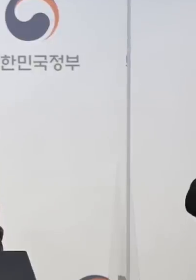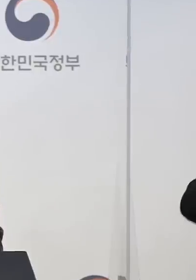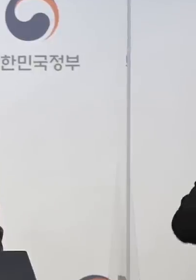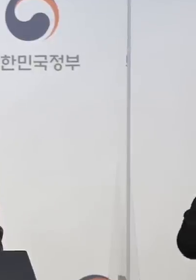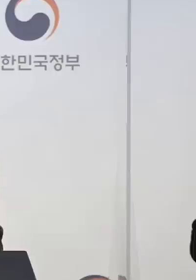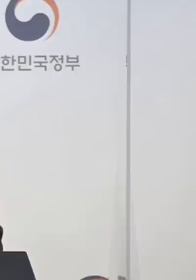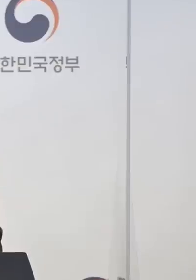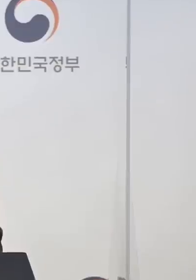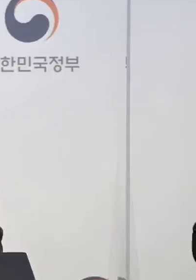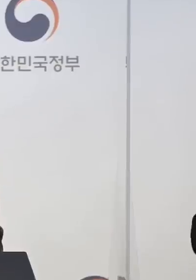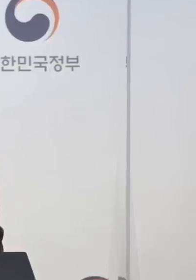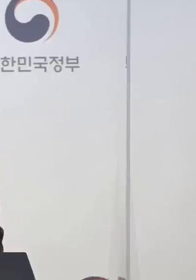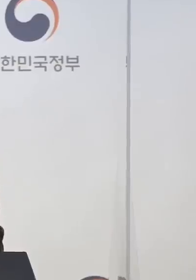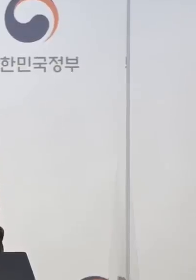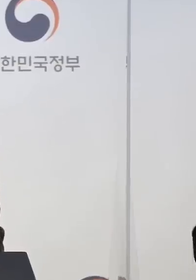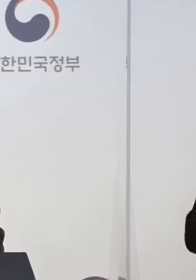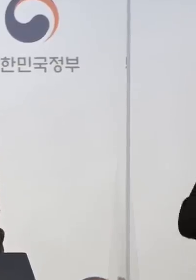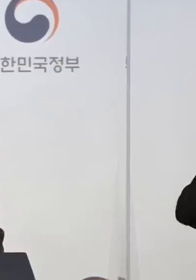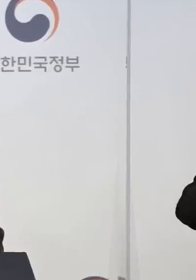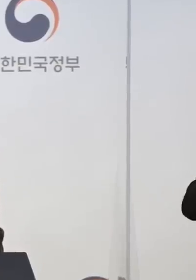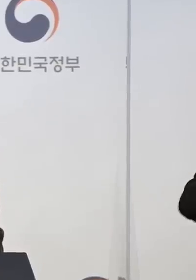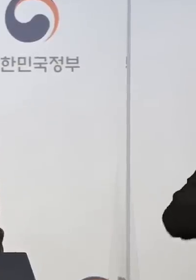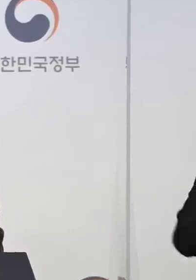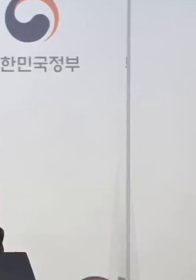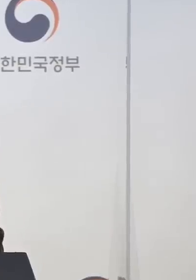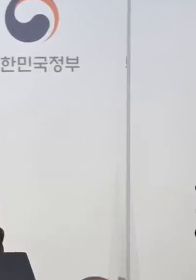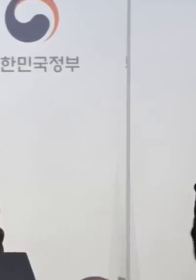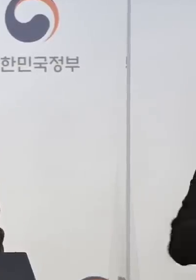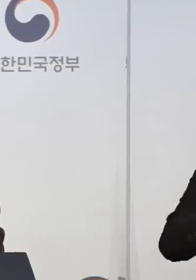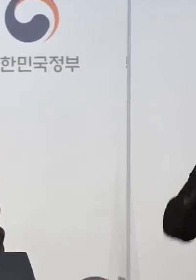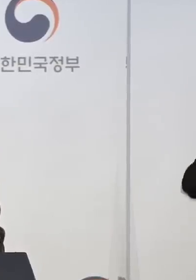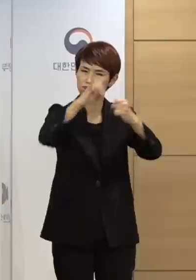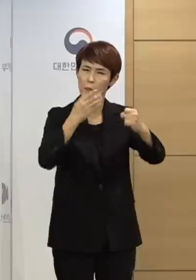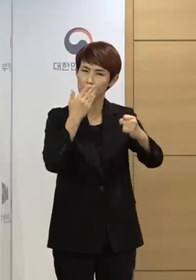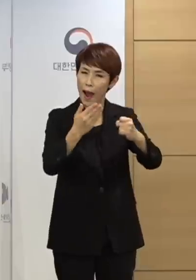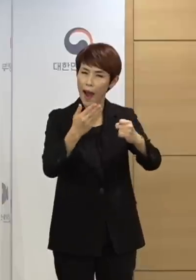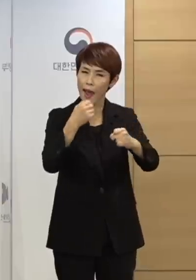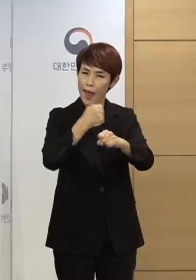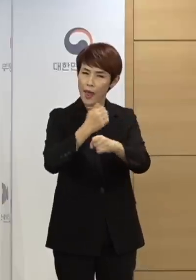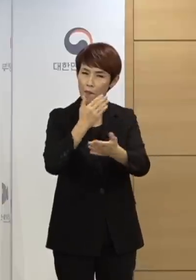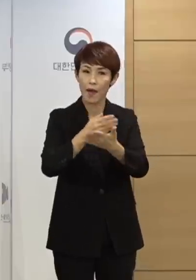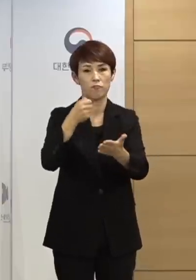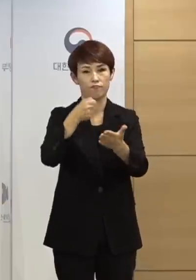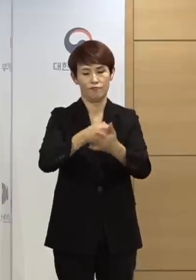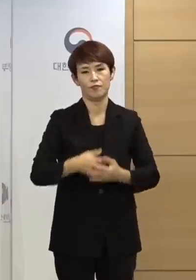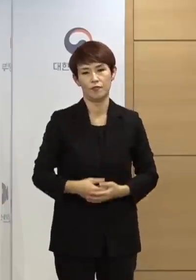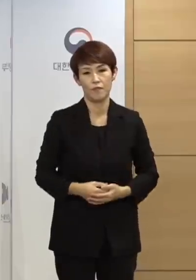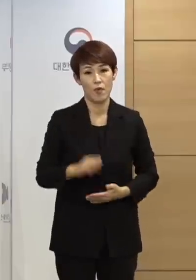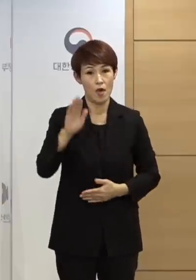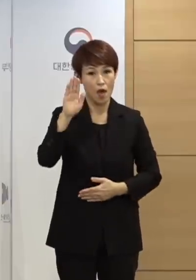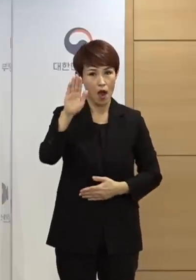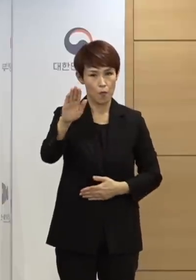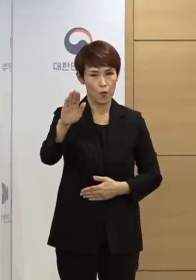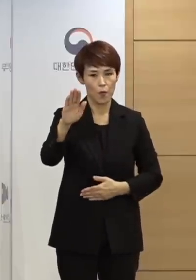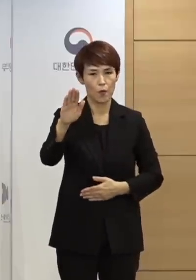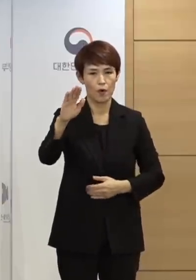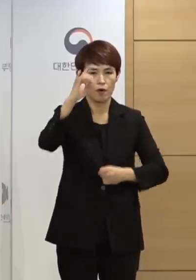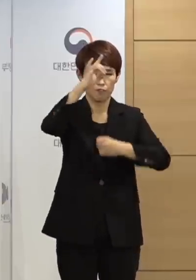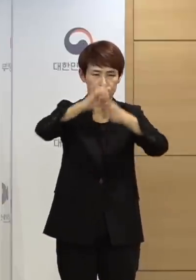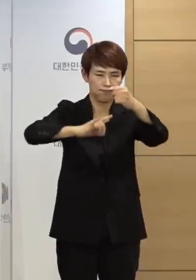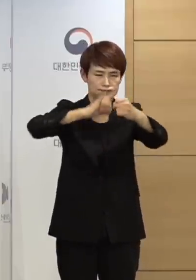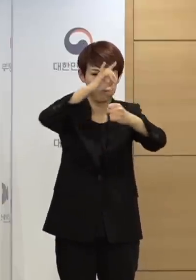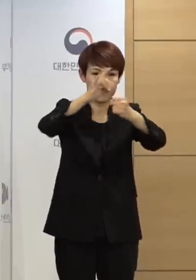등을 예측하여 추가 임무가 가능한지를 결정할 예정입니다. 저희 항우연은 앞으로의 임무 운영 기간